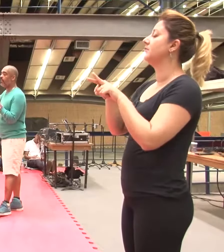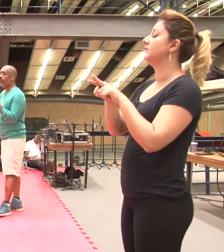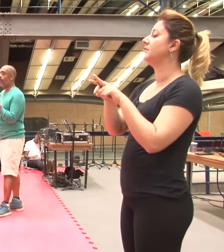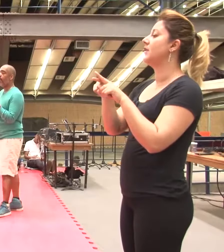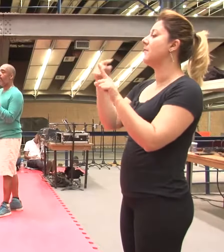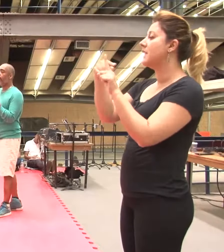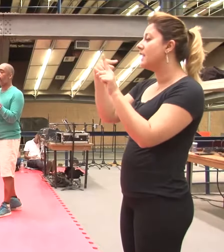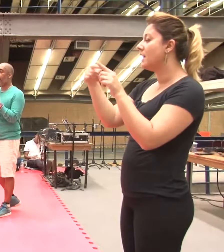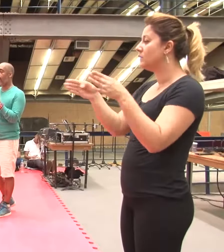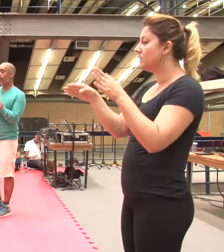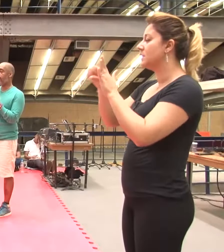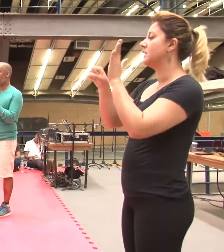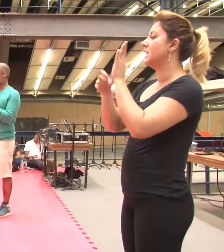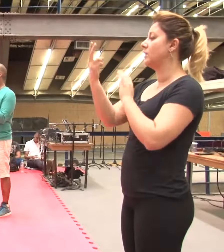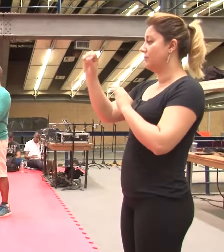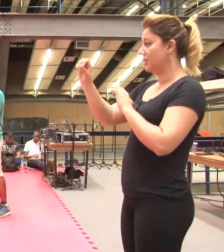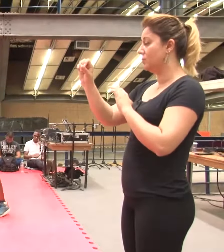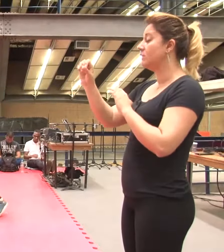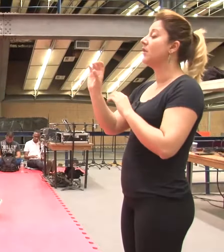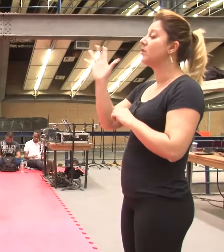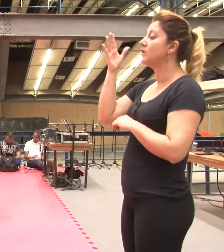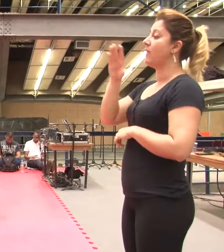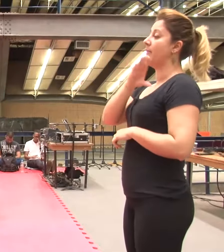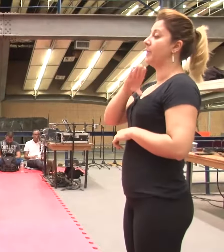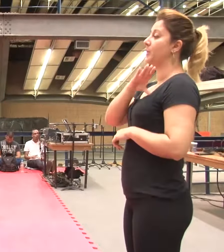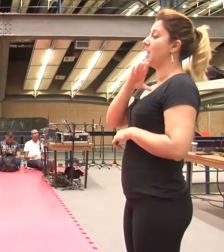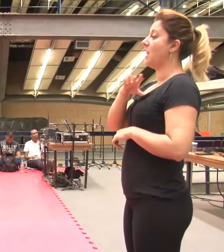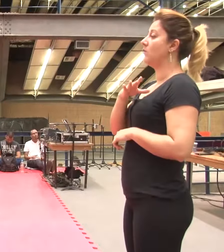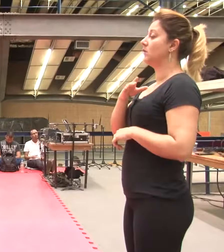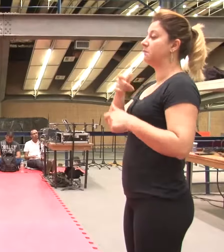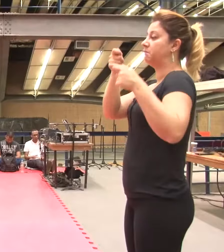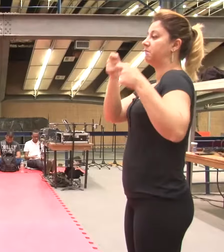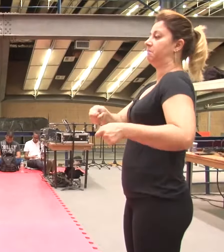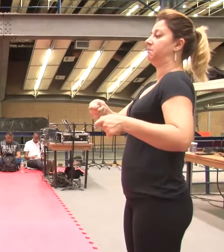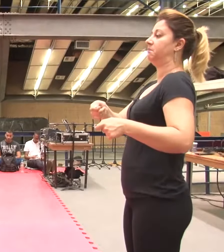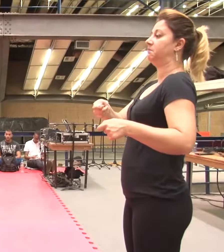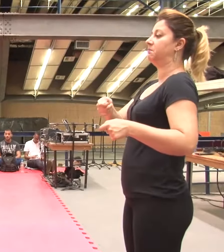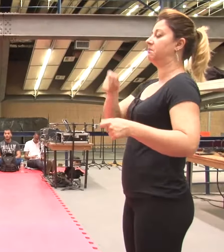por exemplo, Portugal está se mantendo até